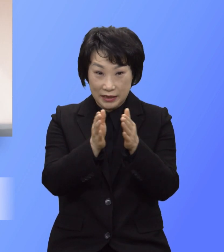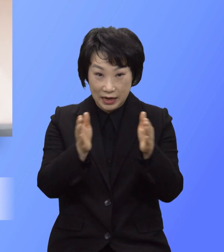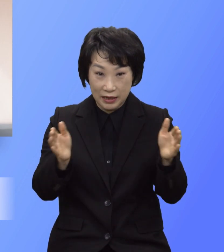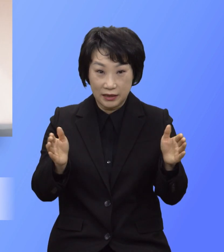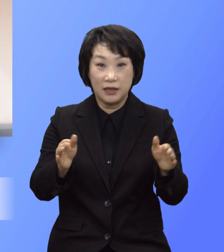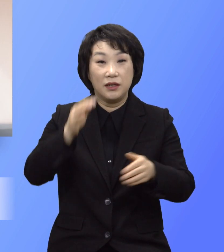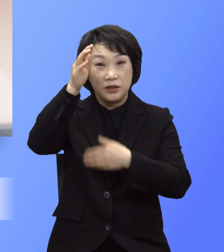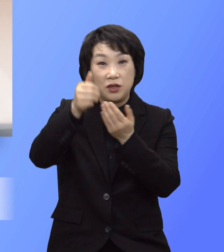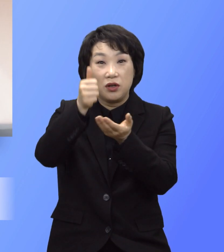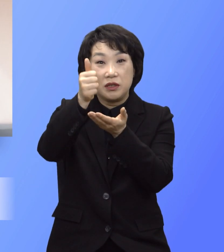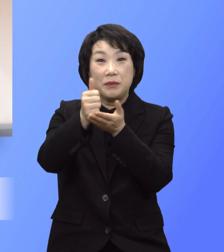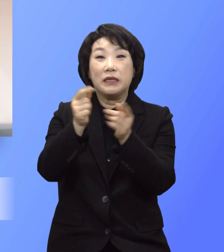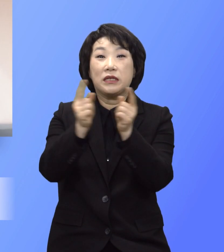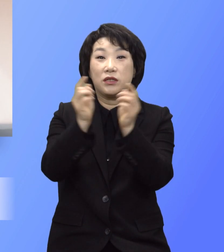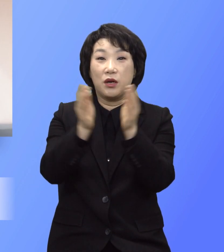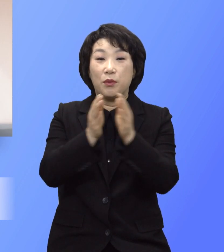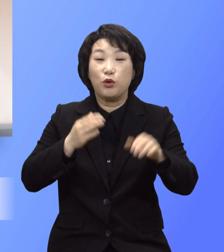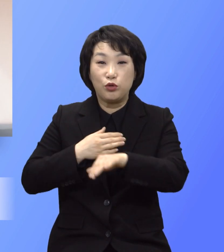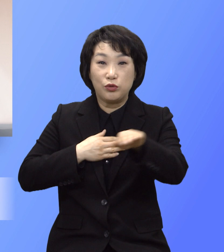시작.